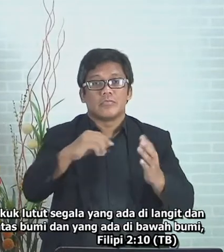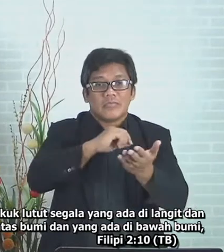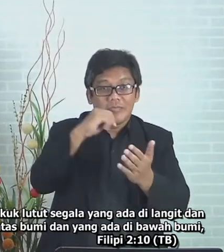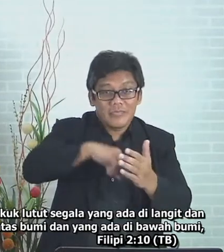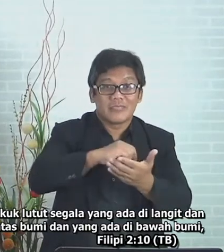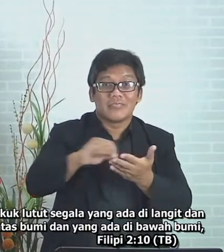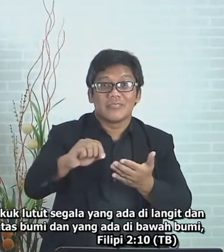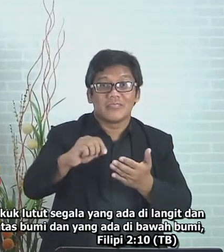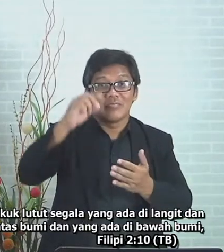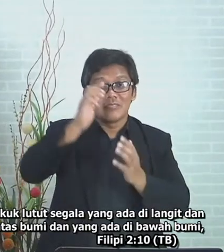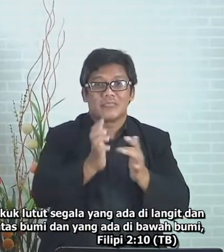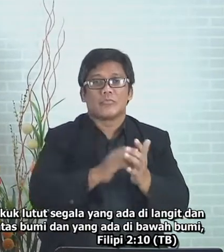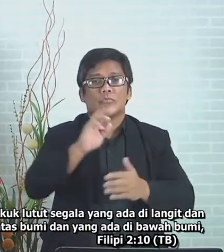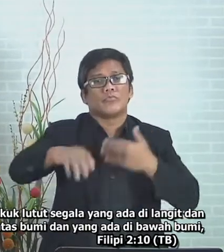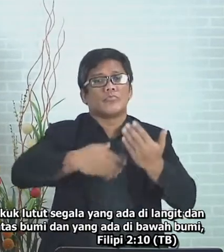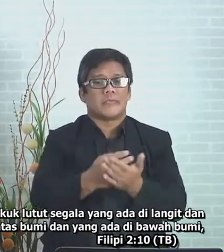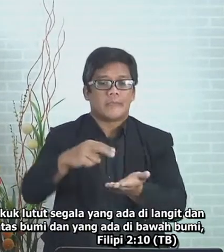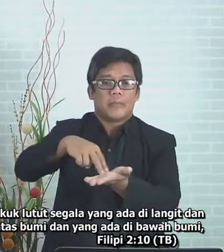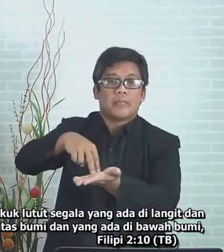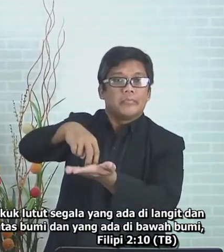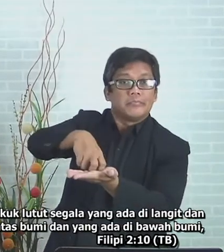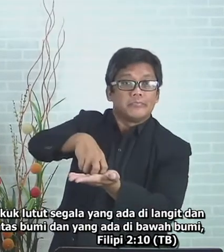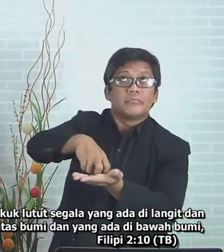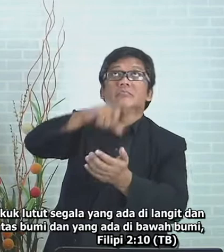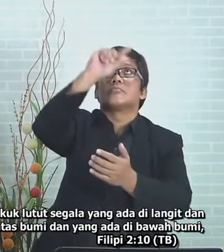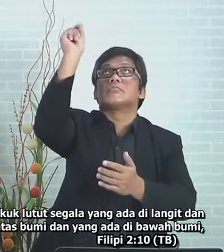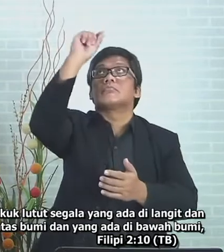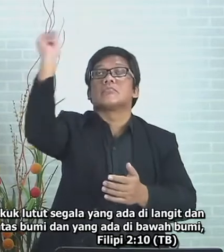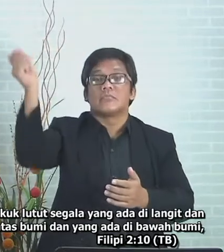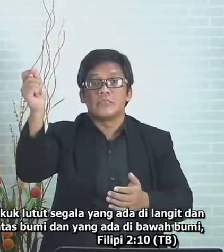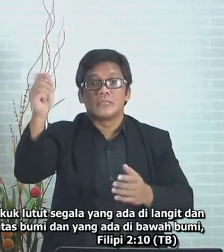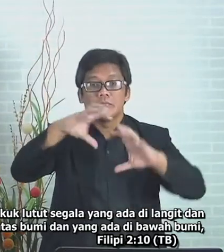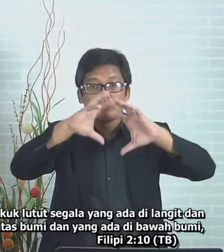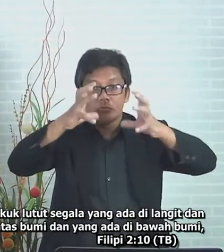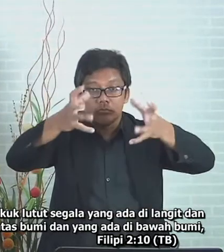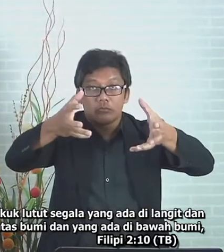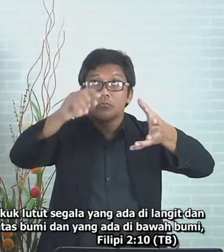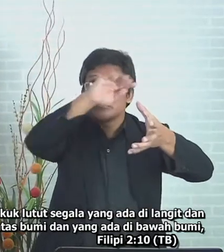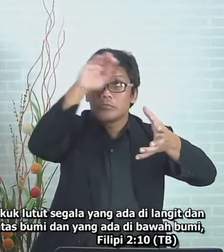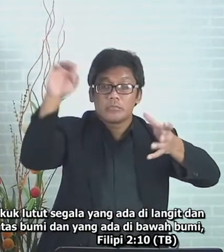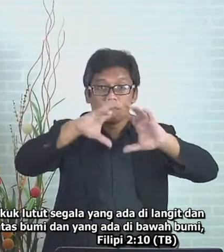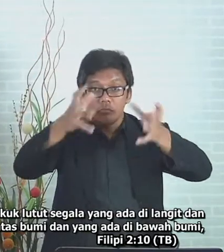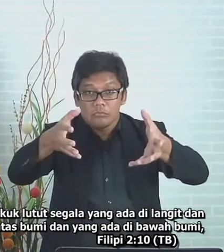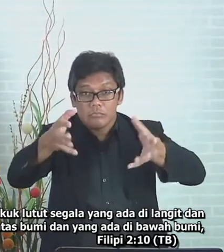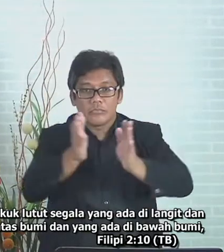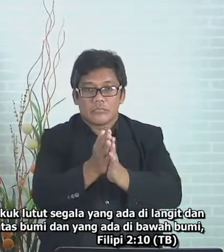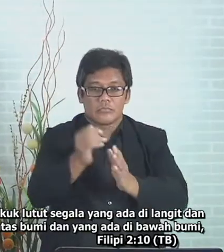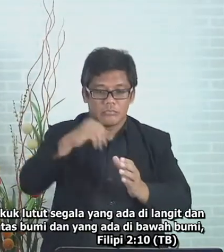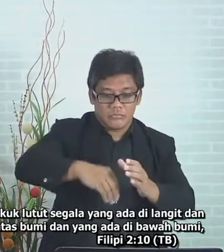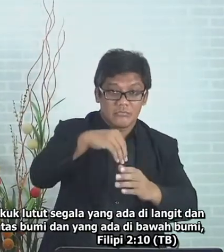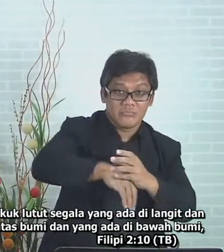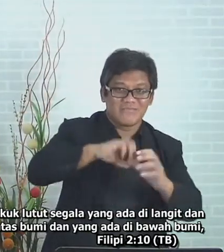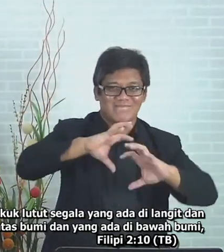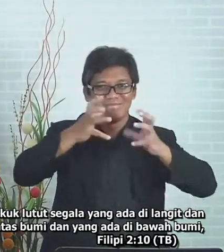bertekuk lutut segala yang ada di langit dan yang ada di atas bumi dan yang ada di